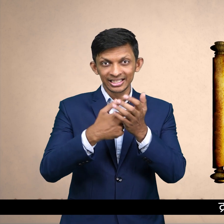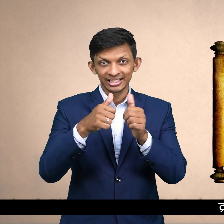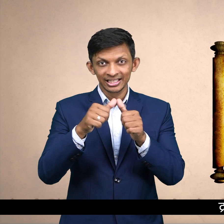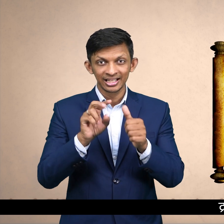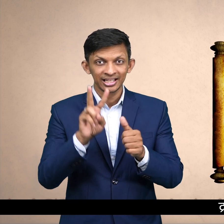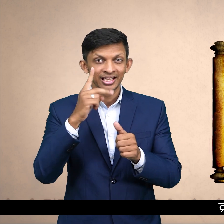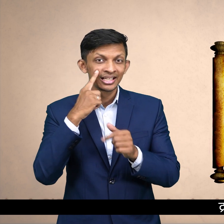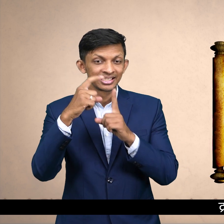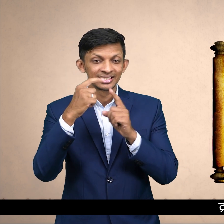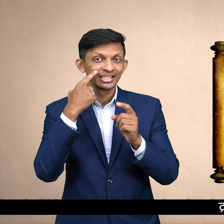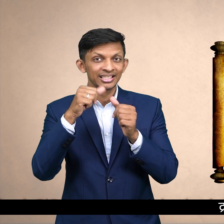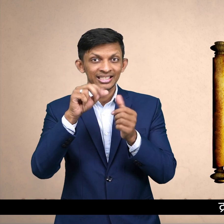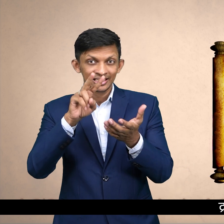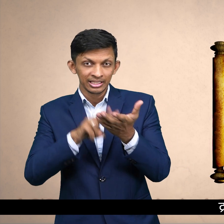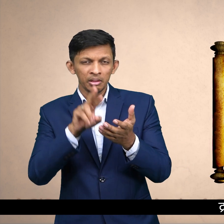द्रविड,